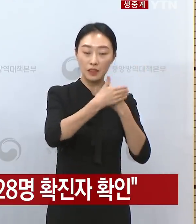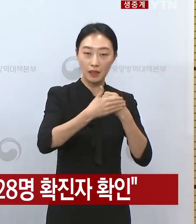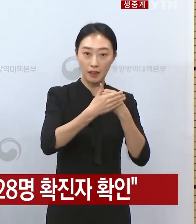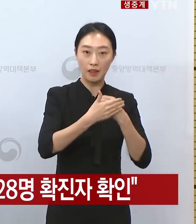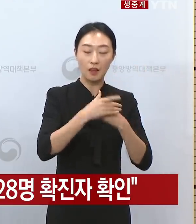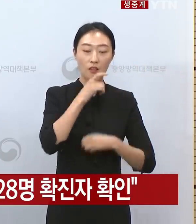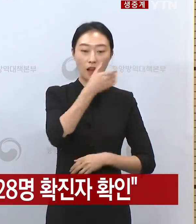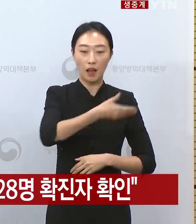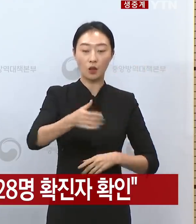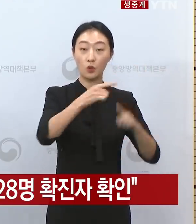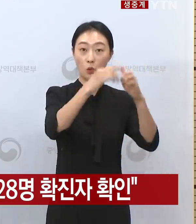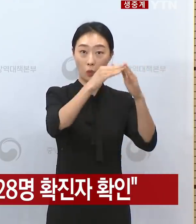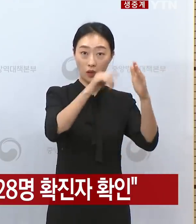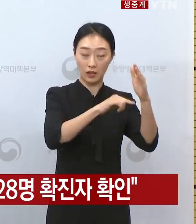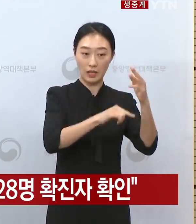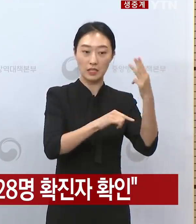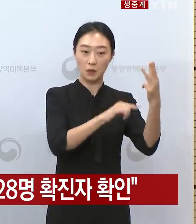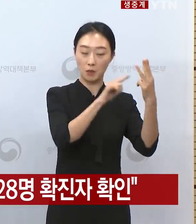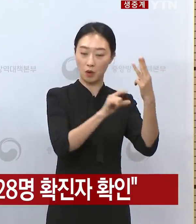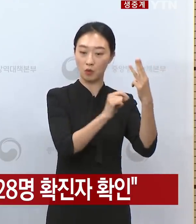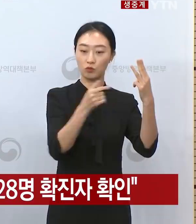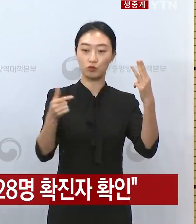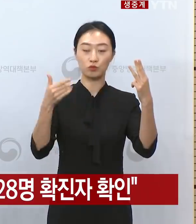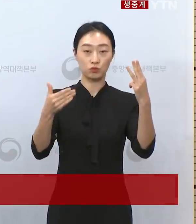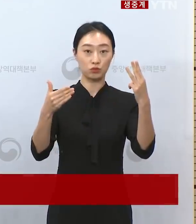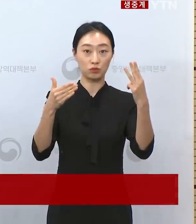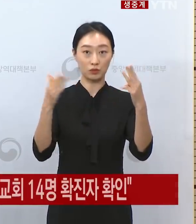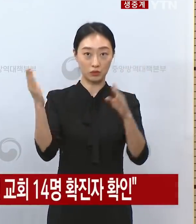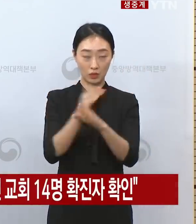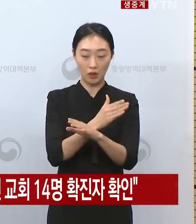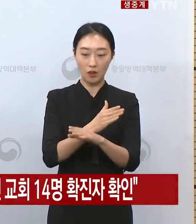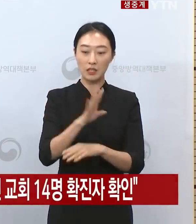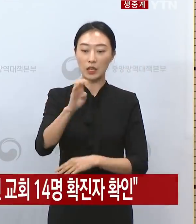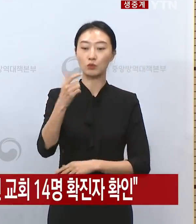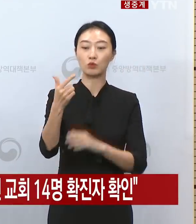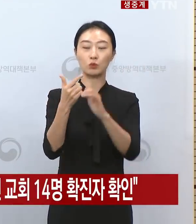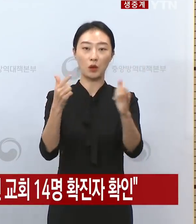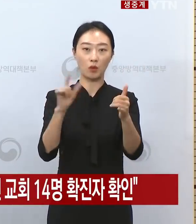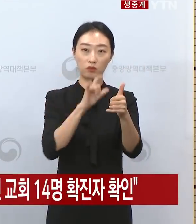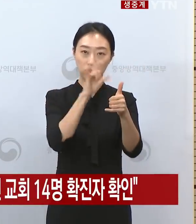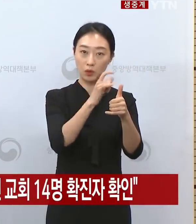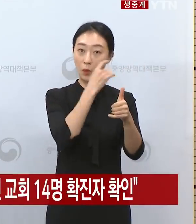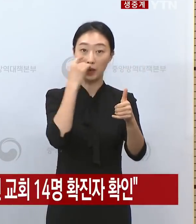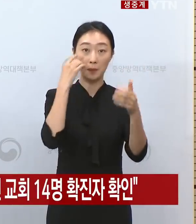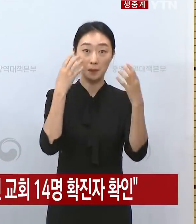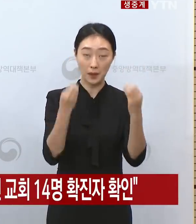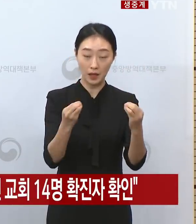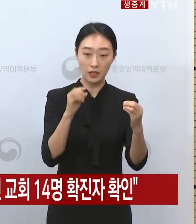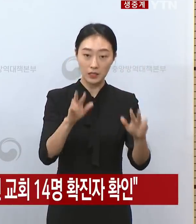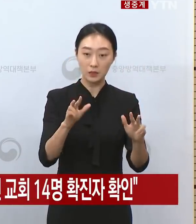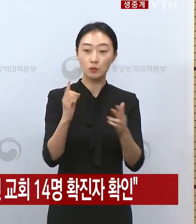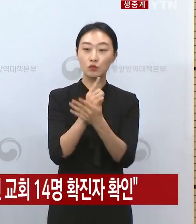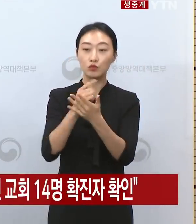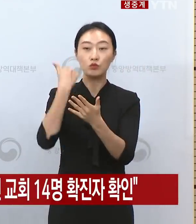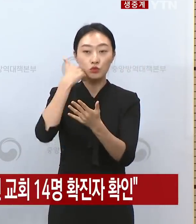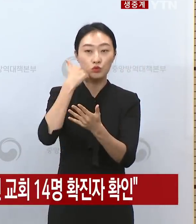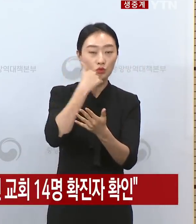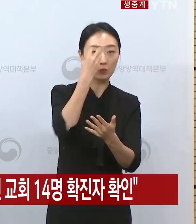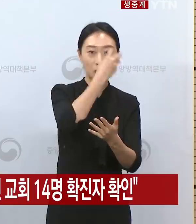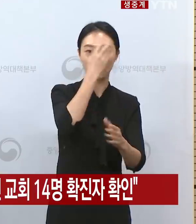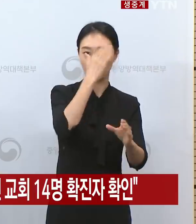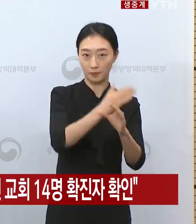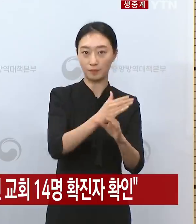3월 9일부터 현재까지 46명의 확진 환자가 확인되었고 접촉자에 대한 조사가 현재 진행 중에